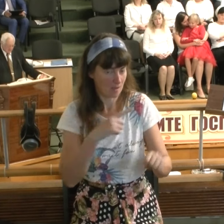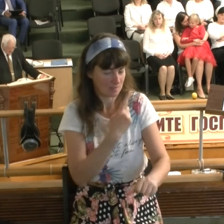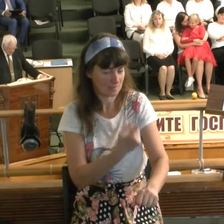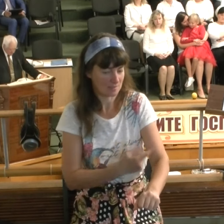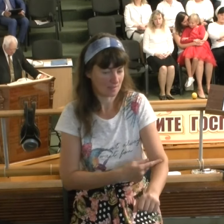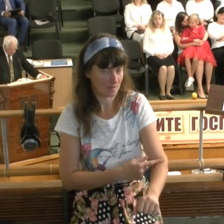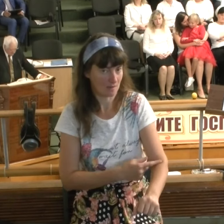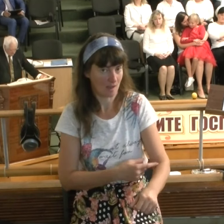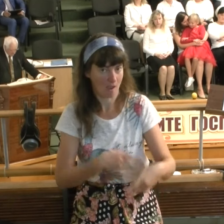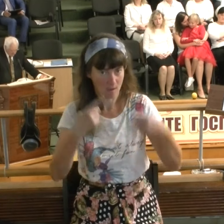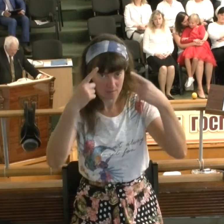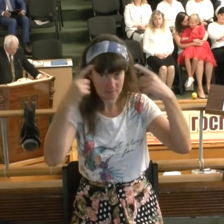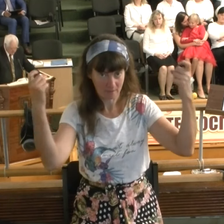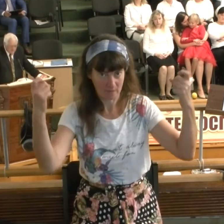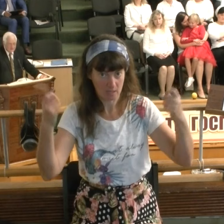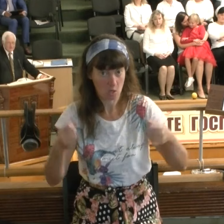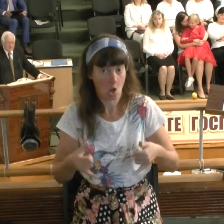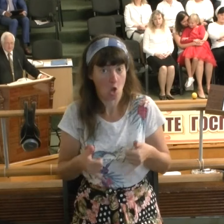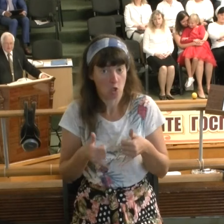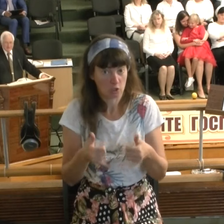заявление: «Ибо для меня